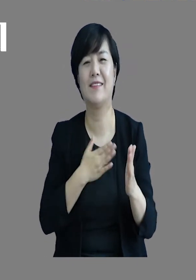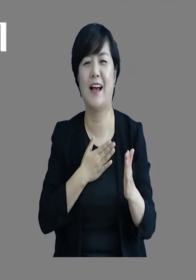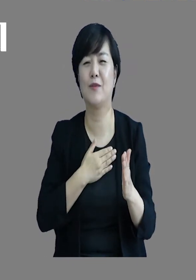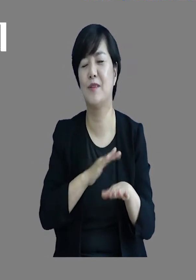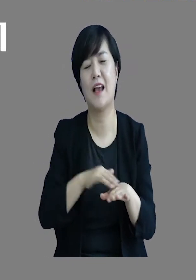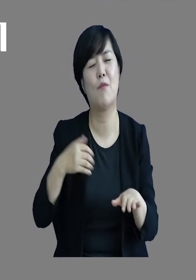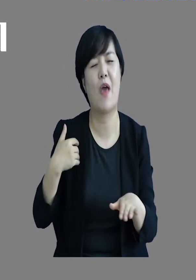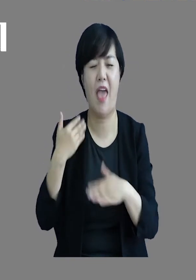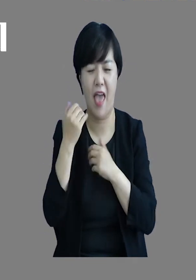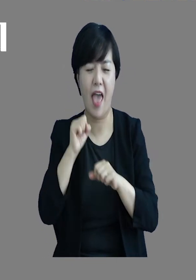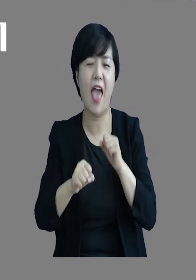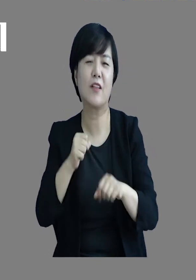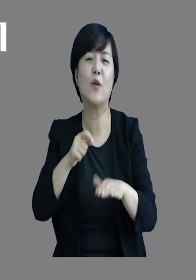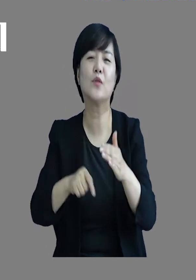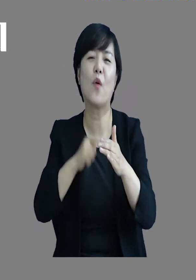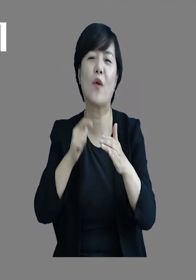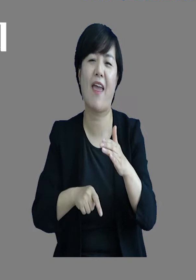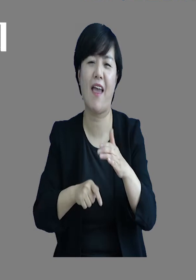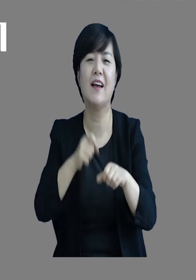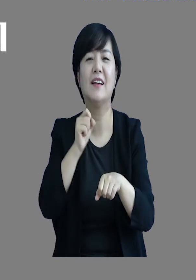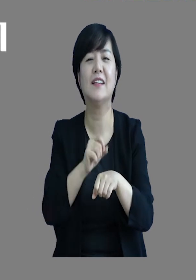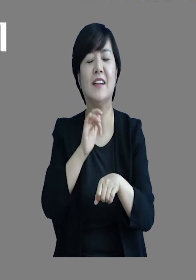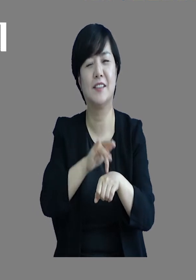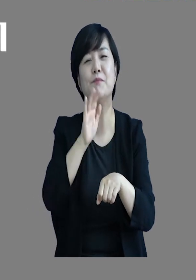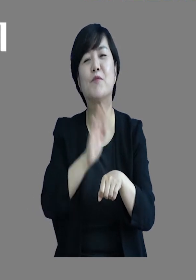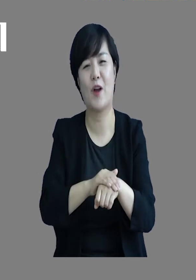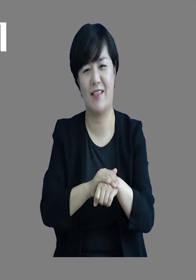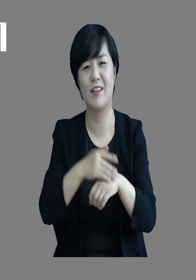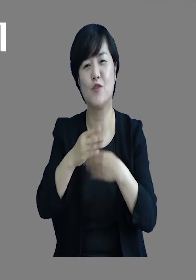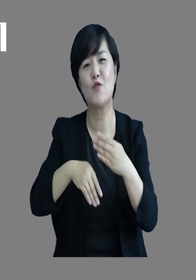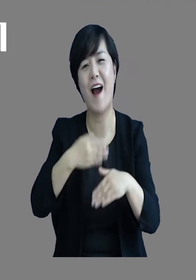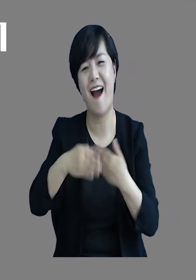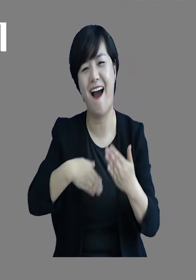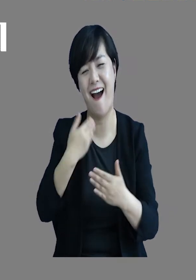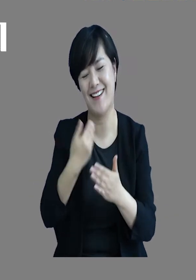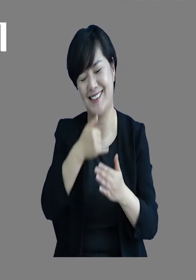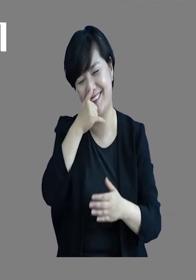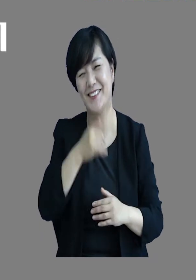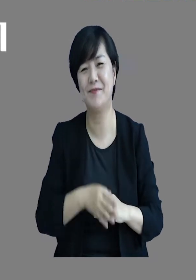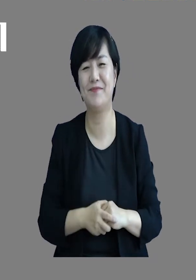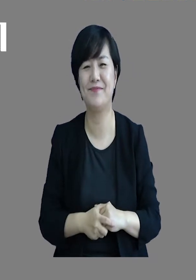제 행동에도 수어를 쓰는 습관이 남아 있었던 거죠.